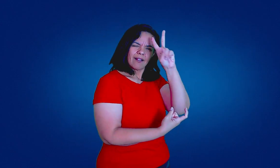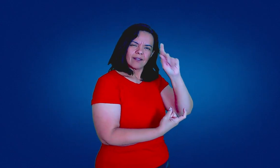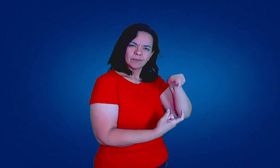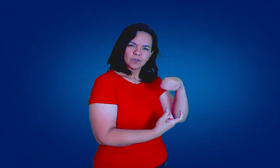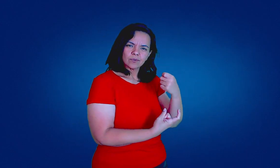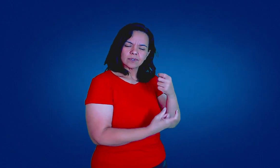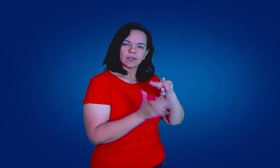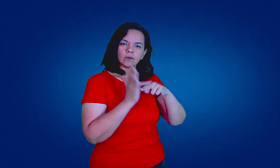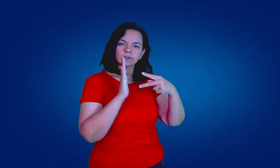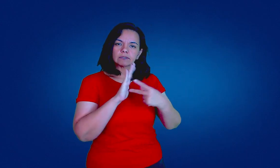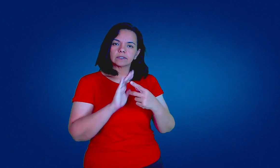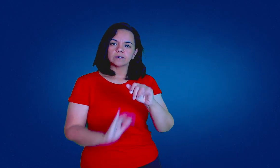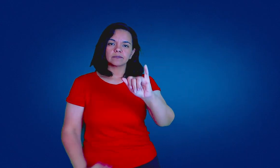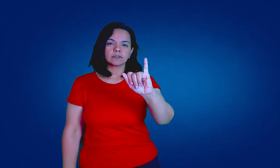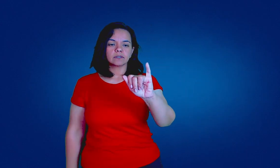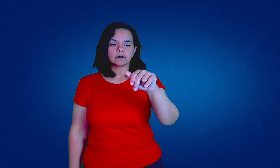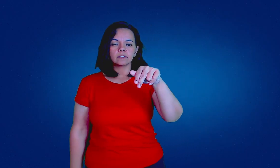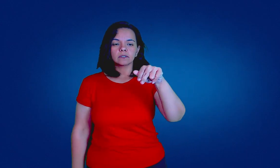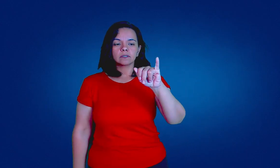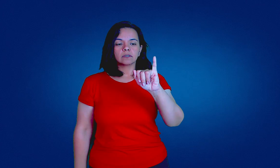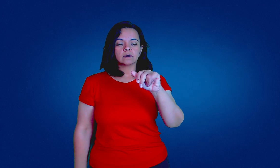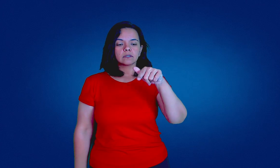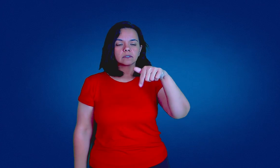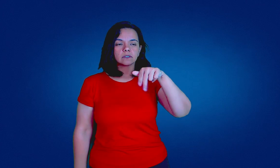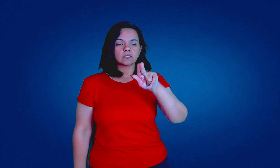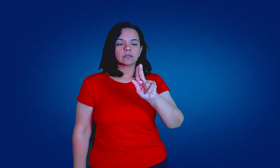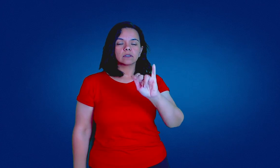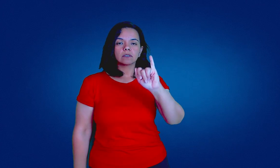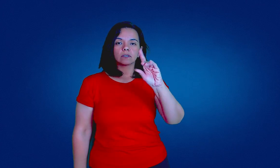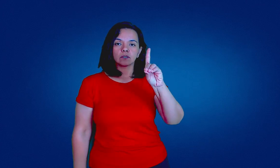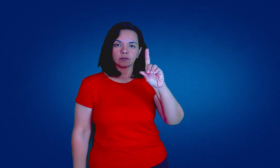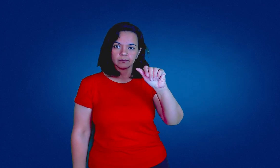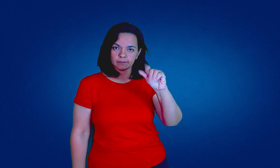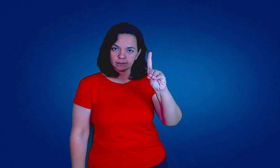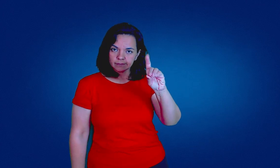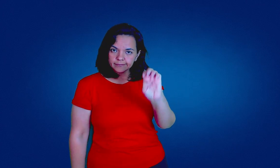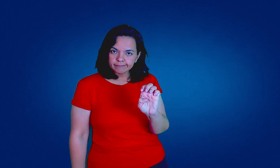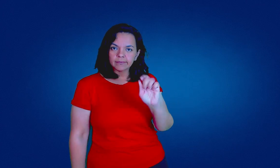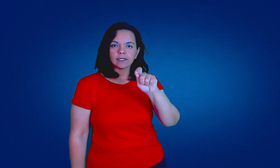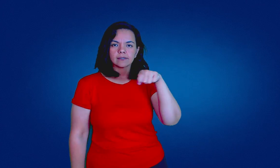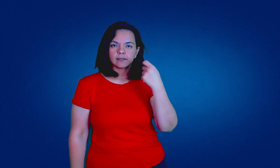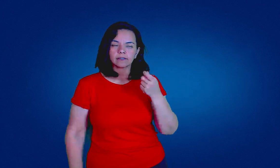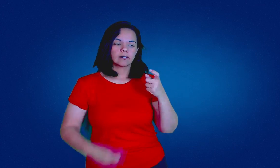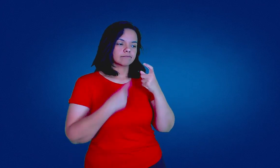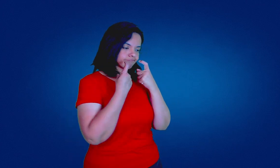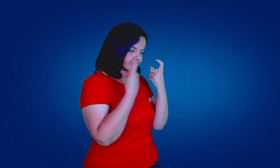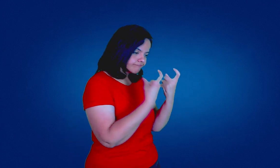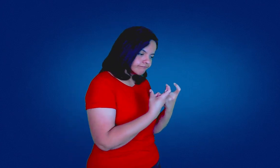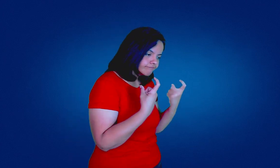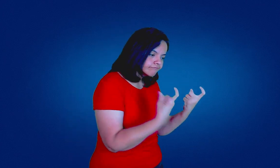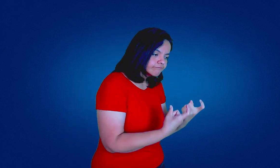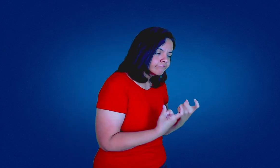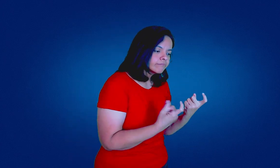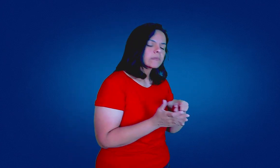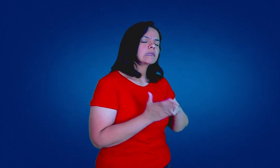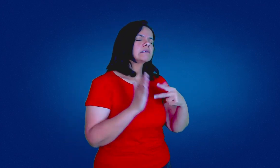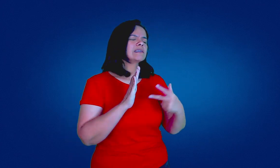grande iniquidade. Lembra desse sinal? Significa iniquidade. É assim, com esse